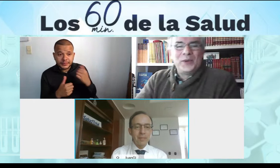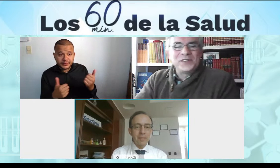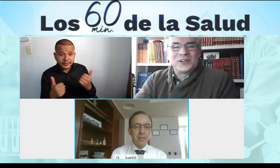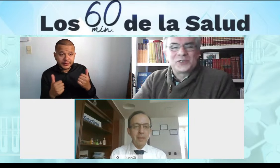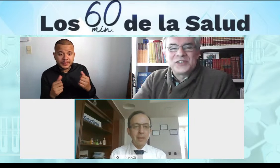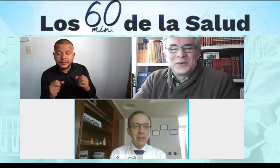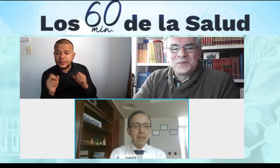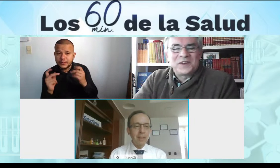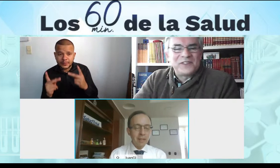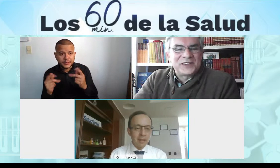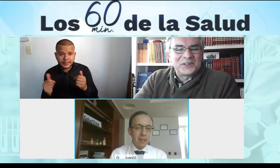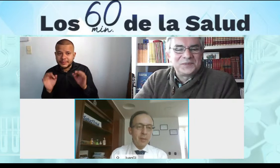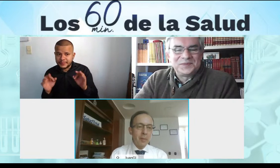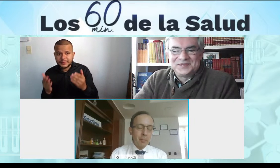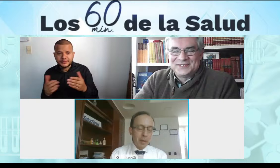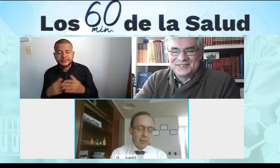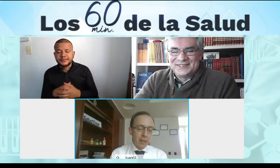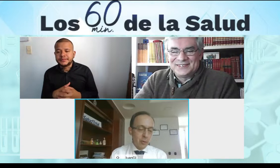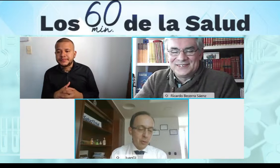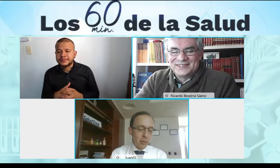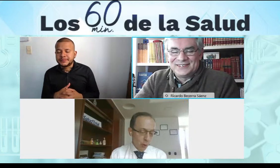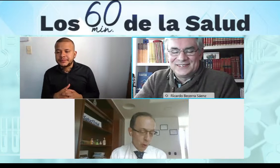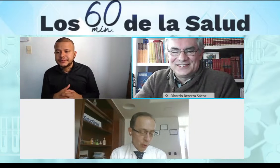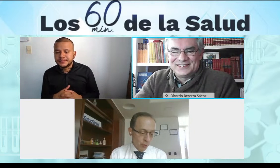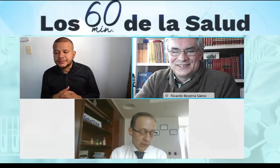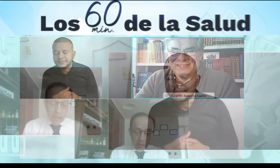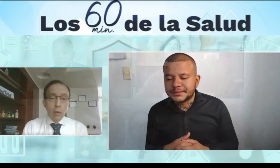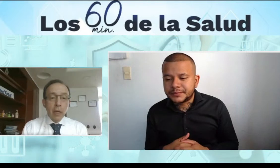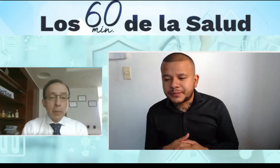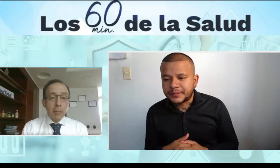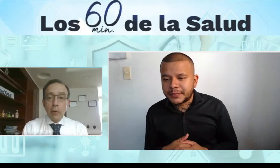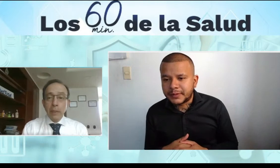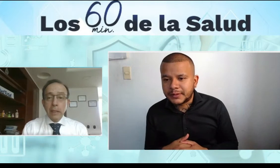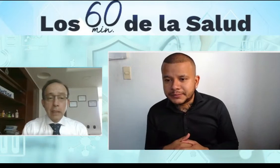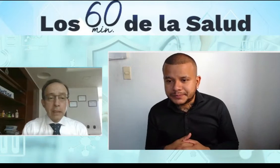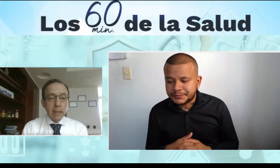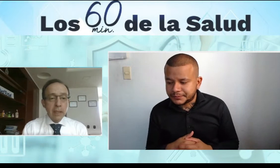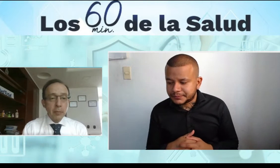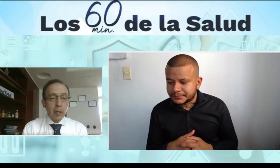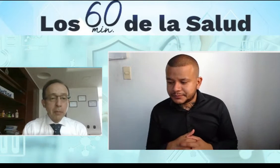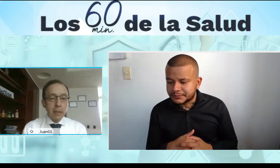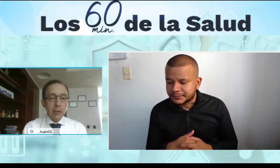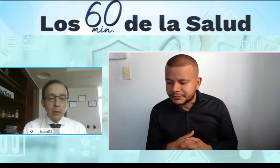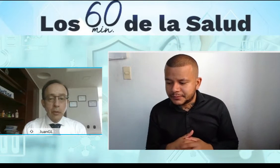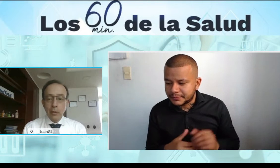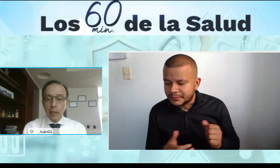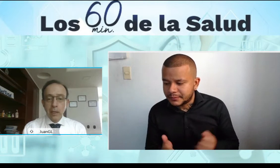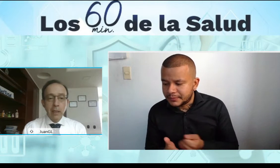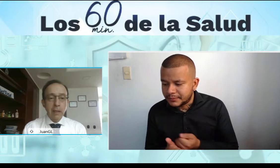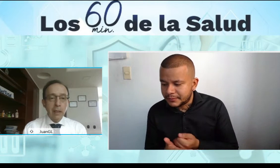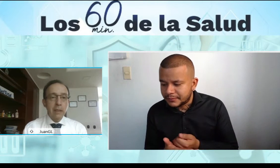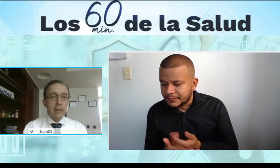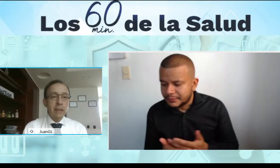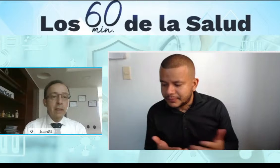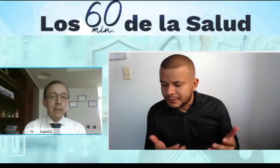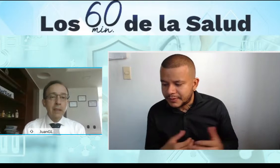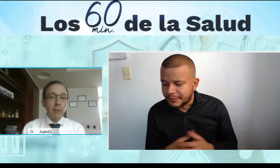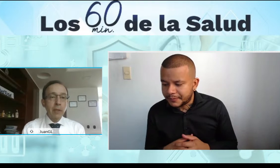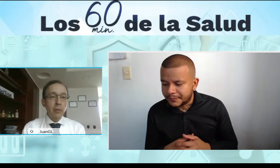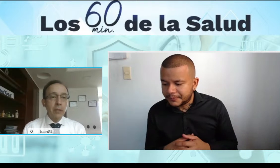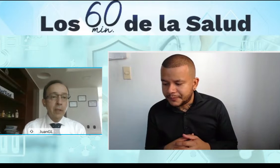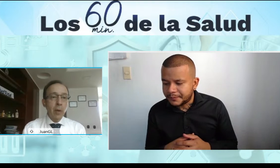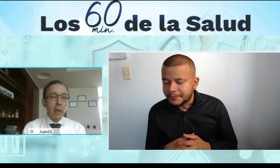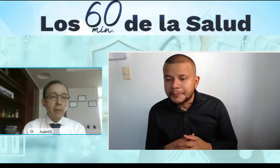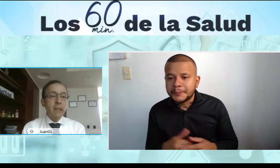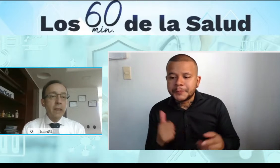Lo vemos y lo escuchamos perfecto. Perfecto, entonces, no, primero pues agradecerles por la invitación